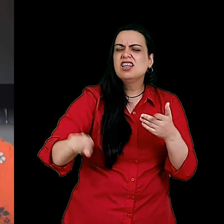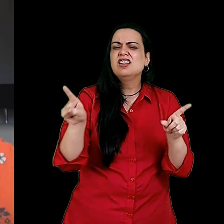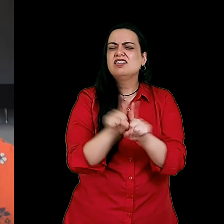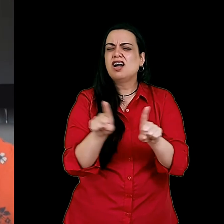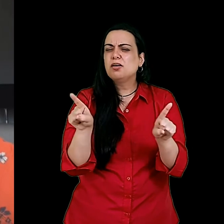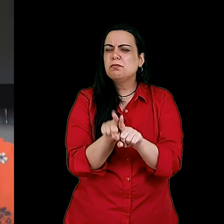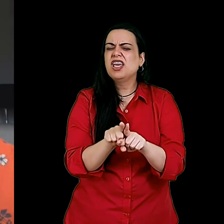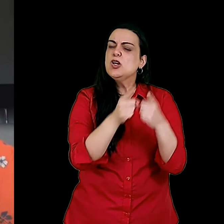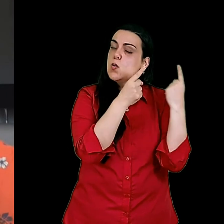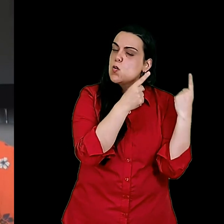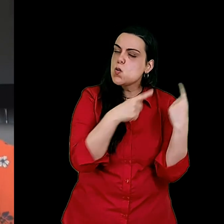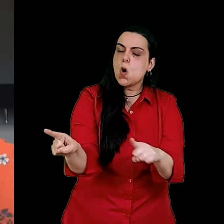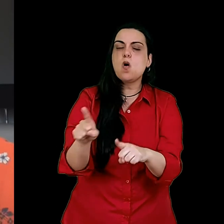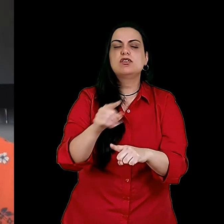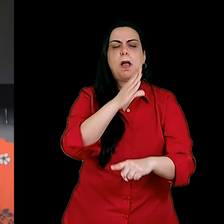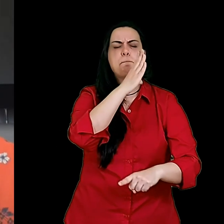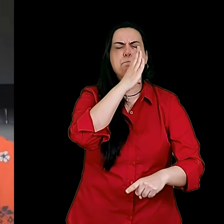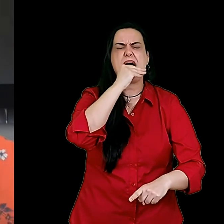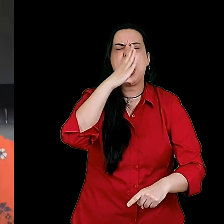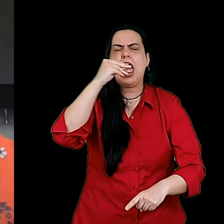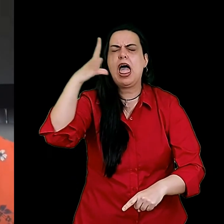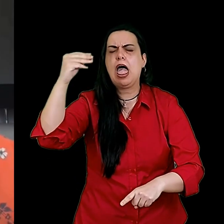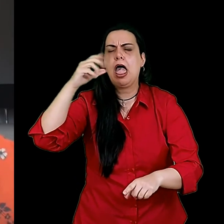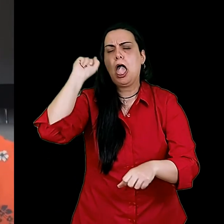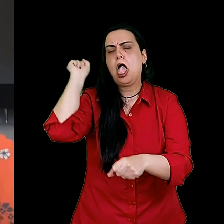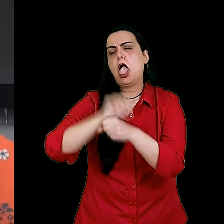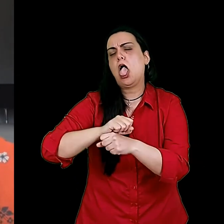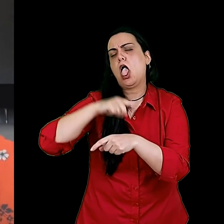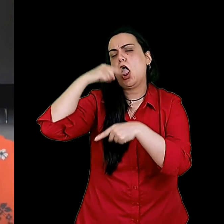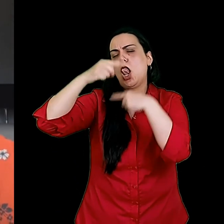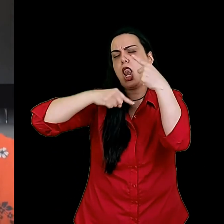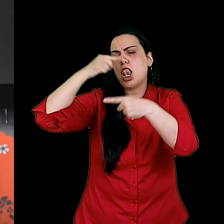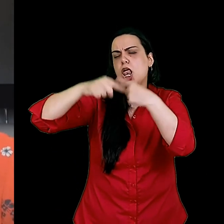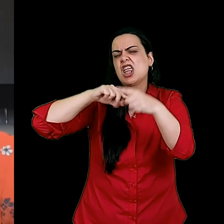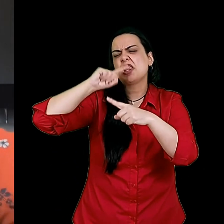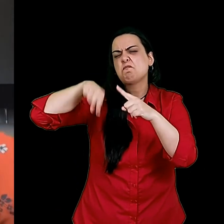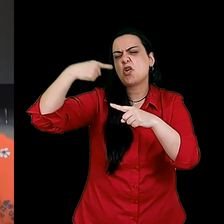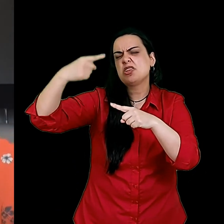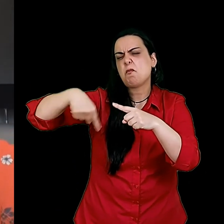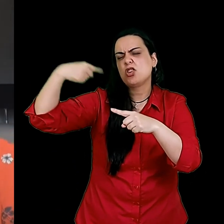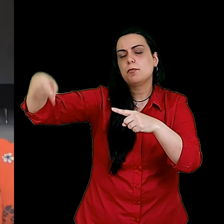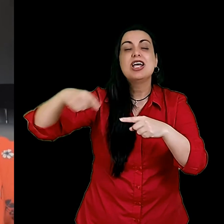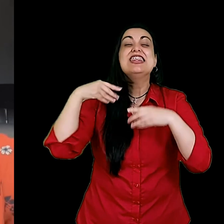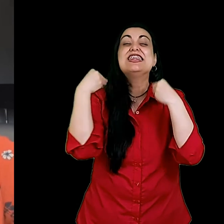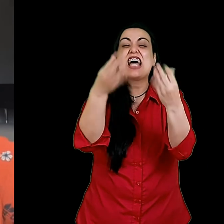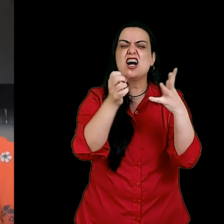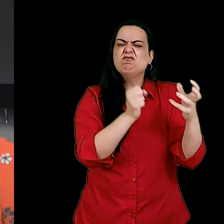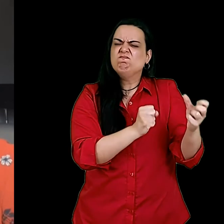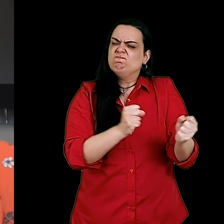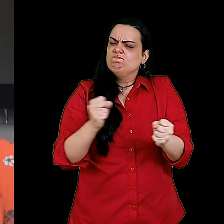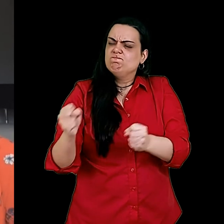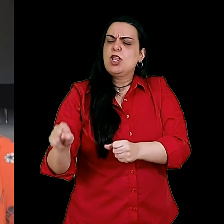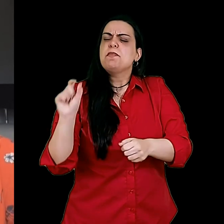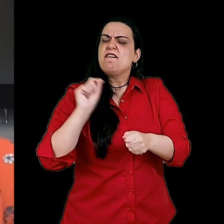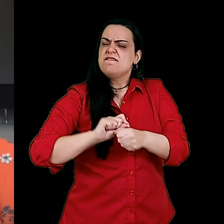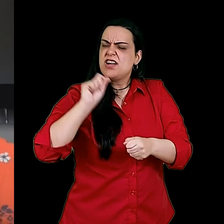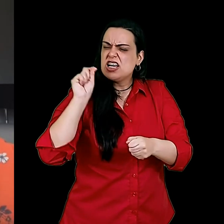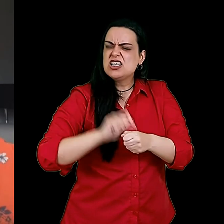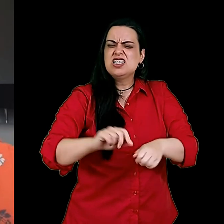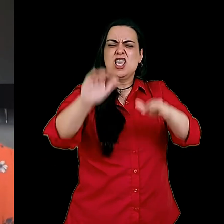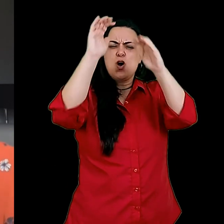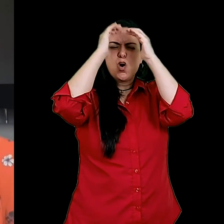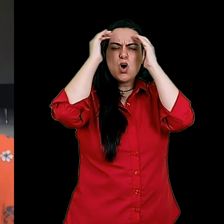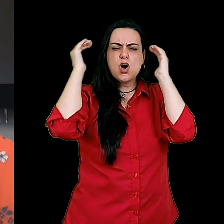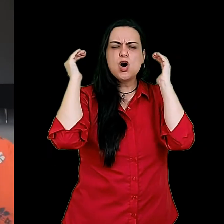atividades, de exercícios, nesta semana de combate contra a procrastinação, dá a elas, Senhor, poder